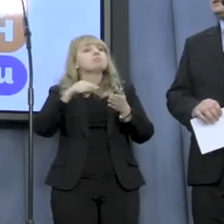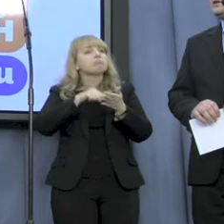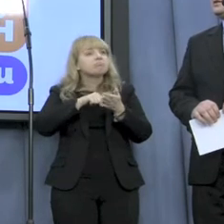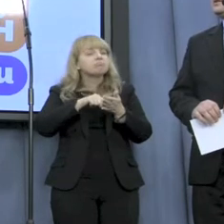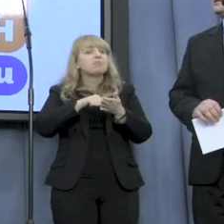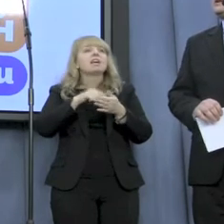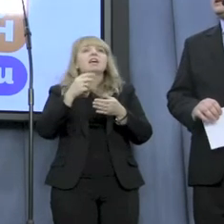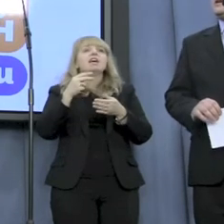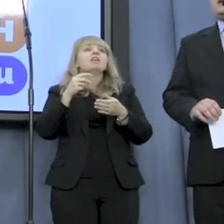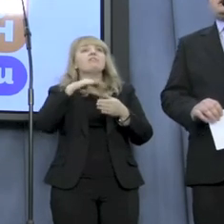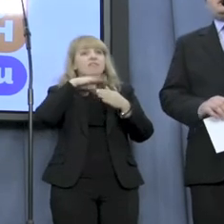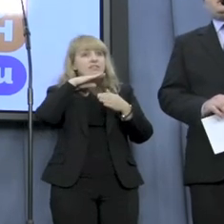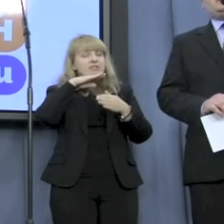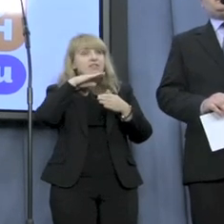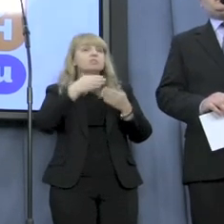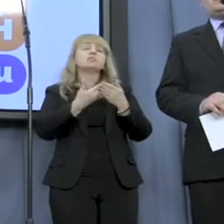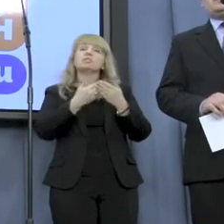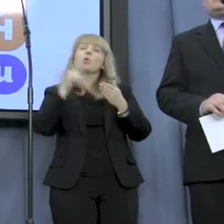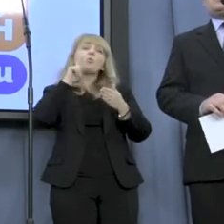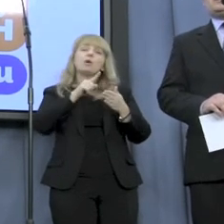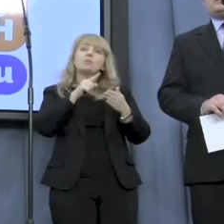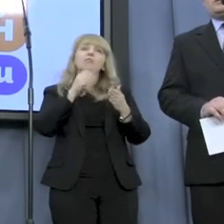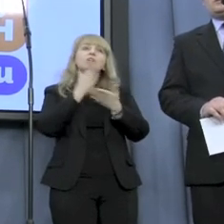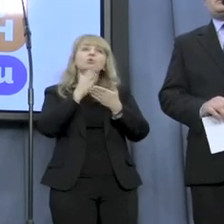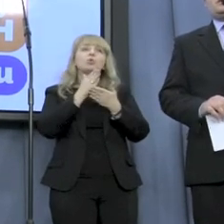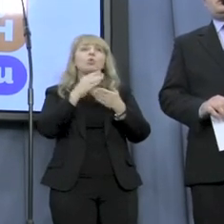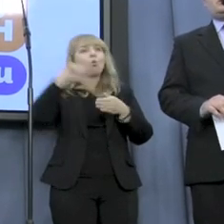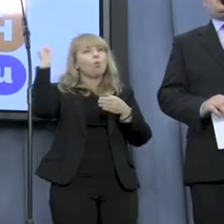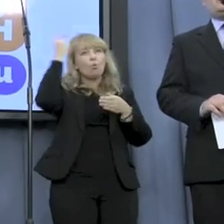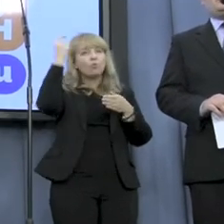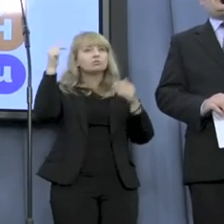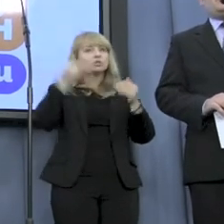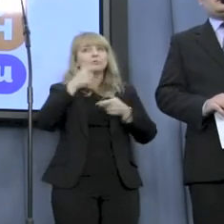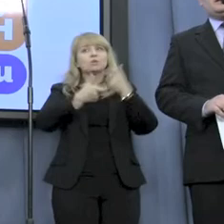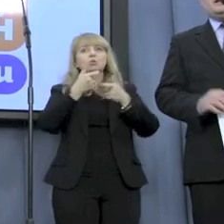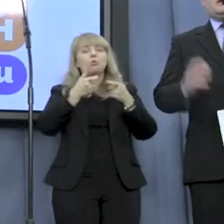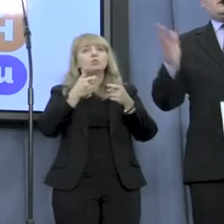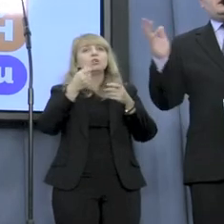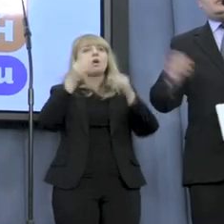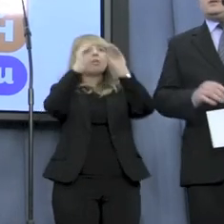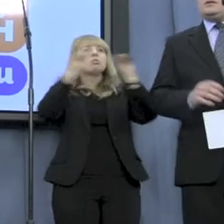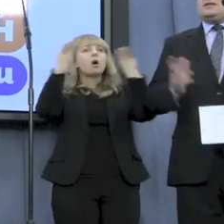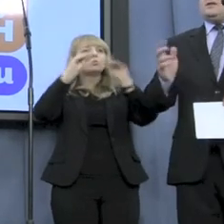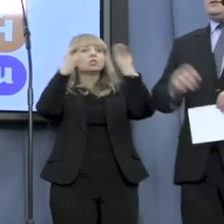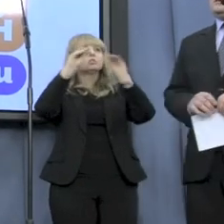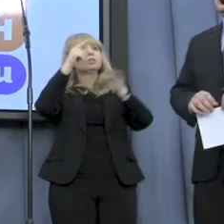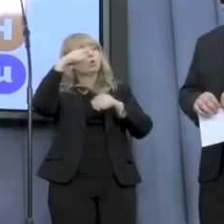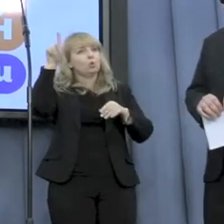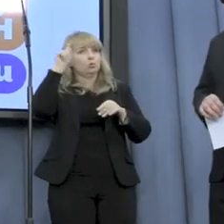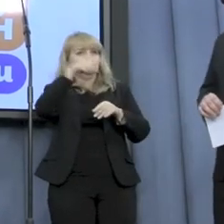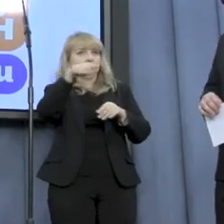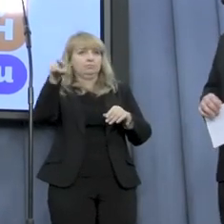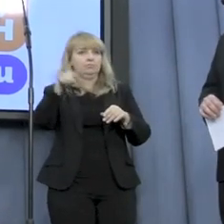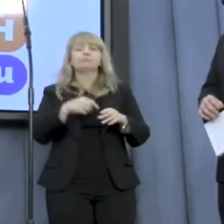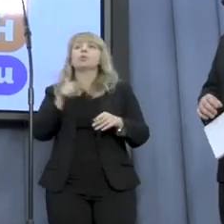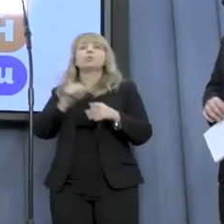jest wystarczające i tak naprawdę należy przede wszystkim zacząć od uświadamiania. Ja, to jest niecało,